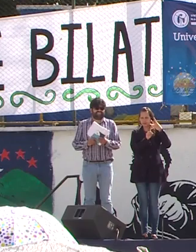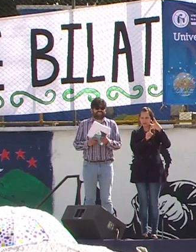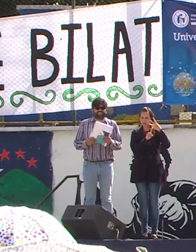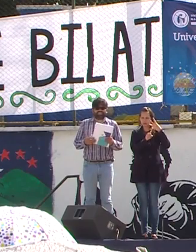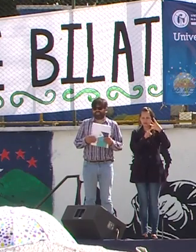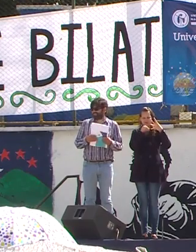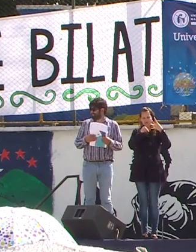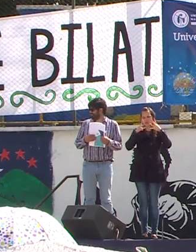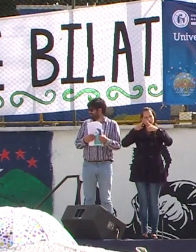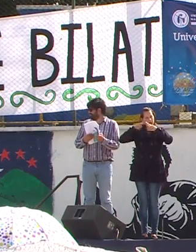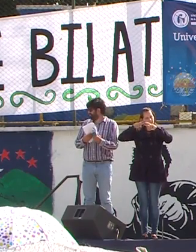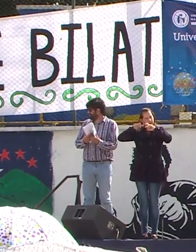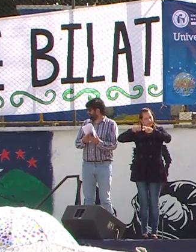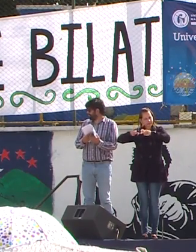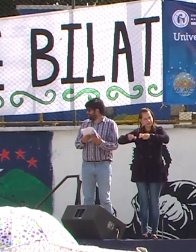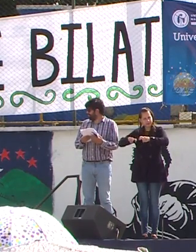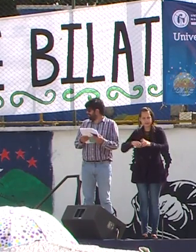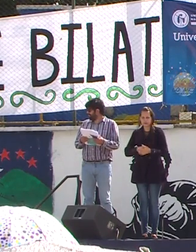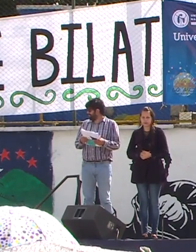investigación.